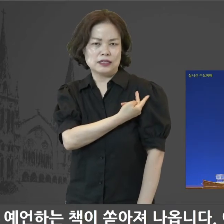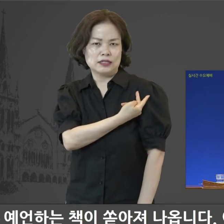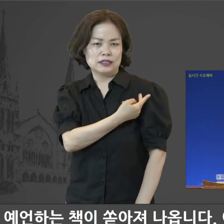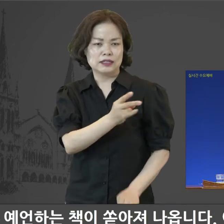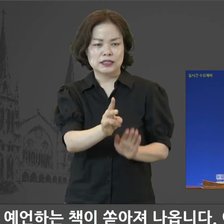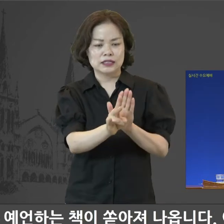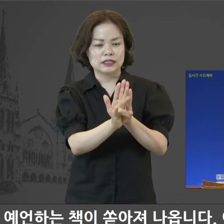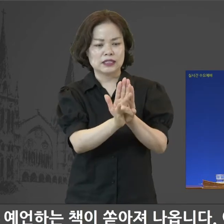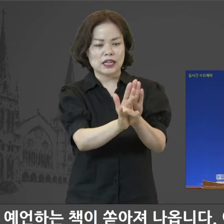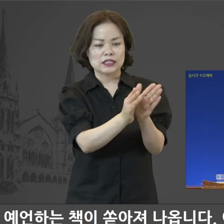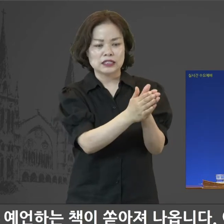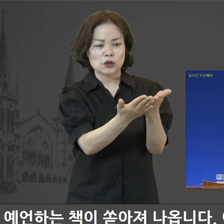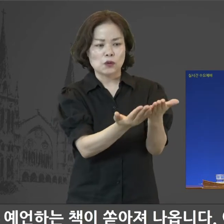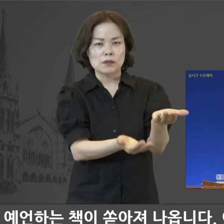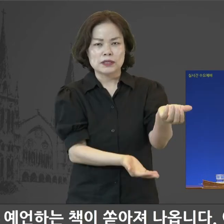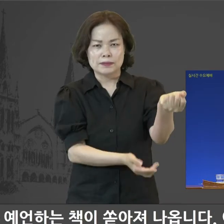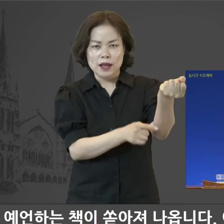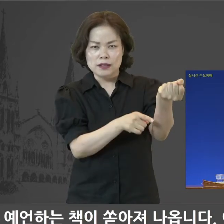계시록 말씀을 가지고